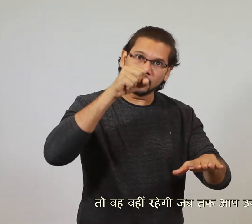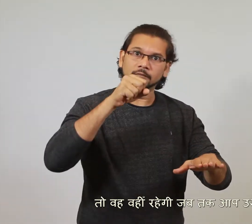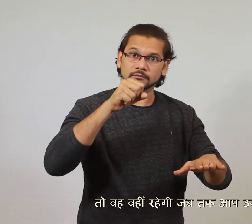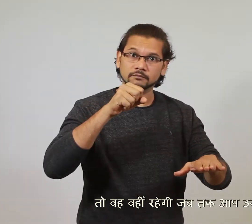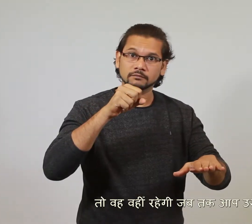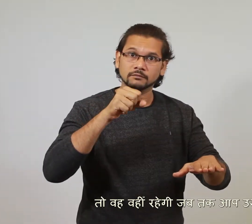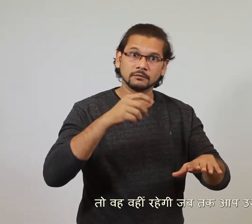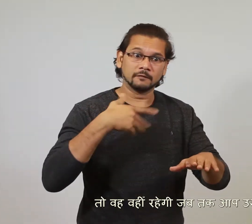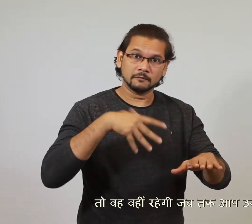न ले